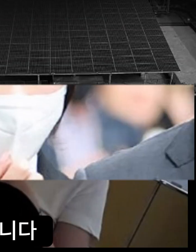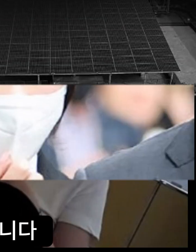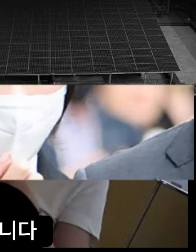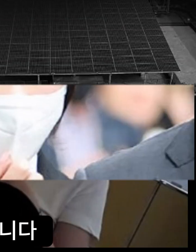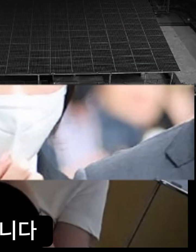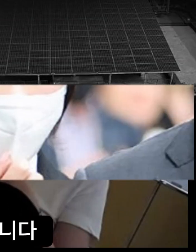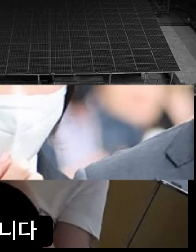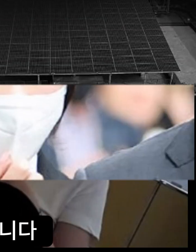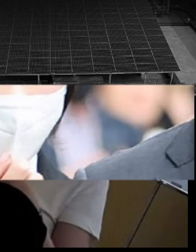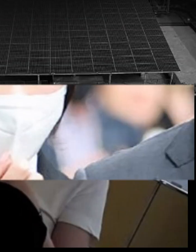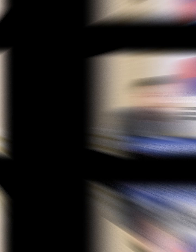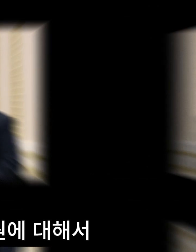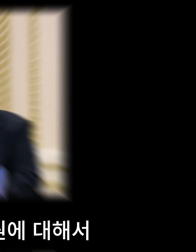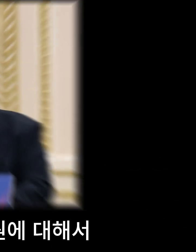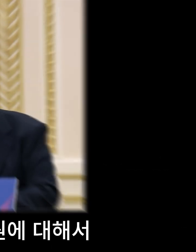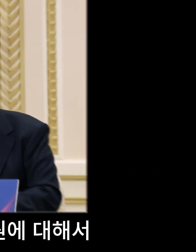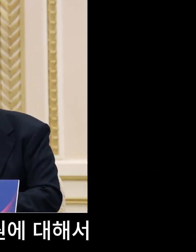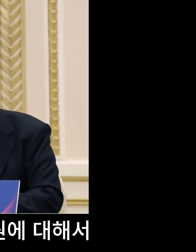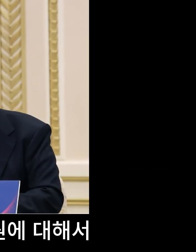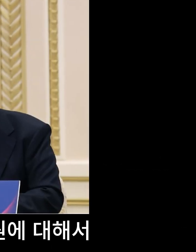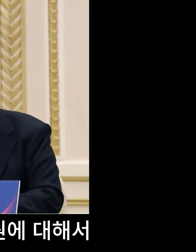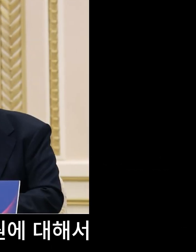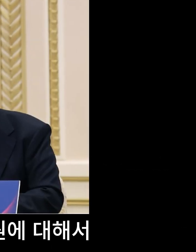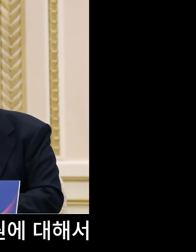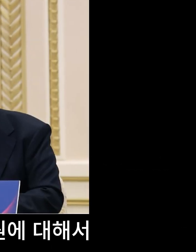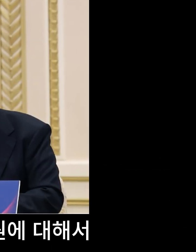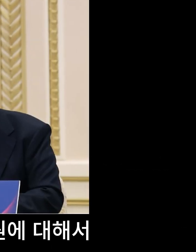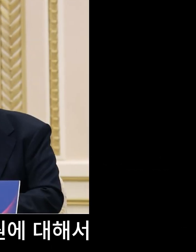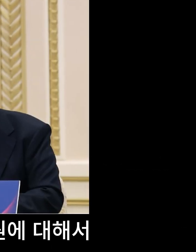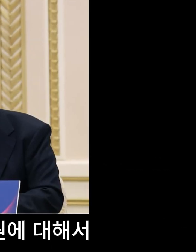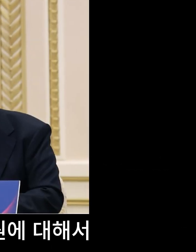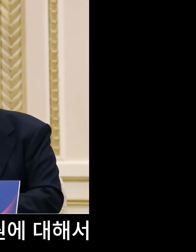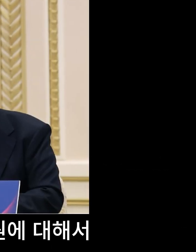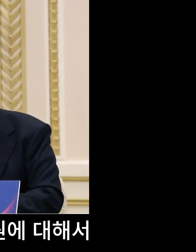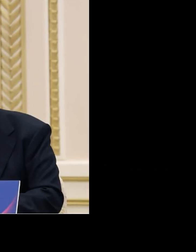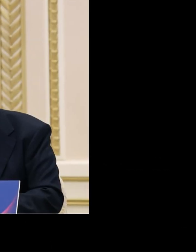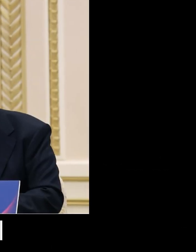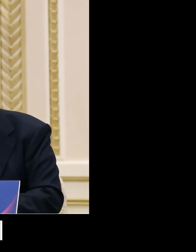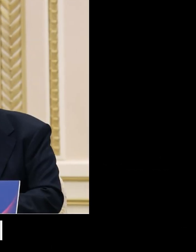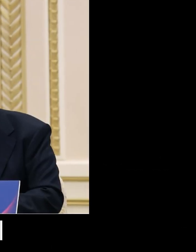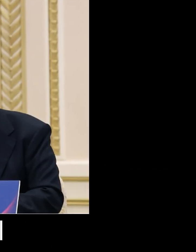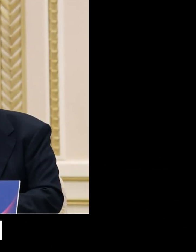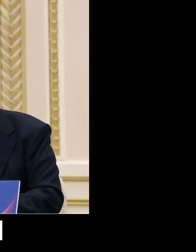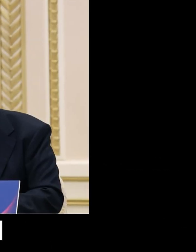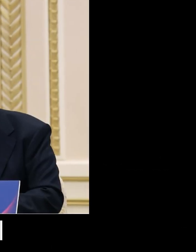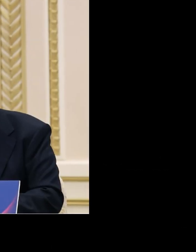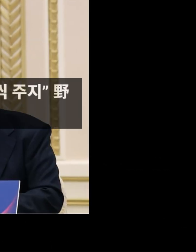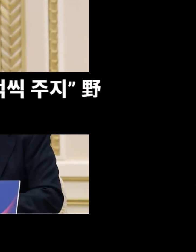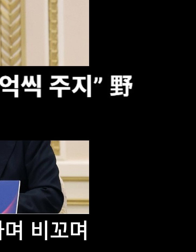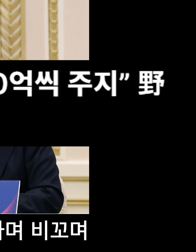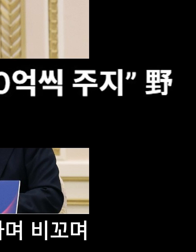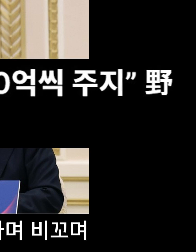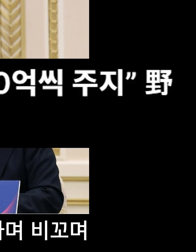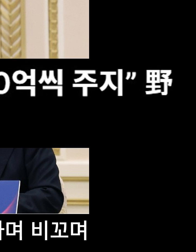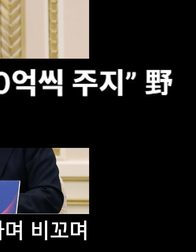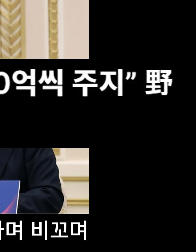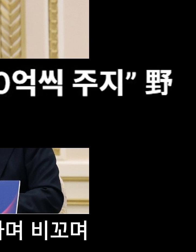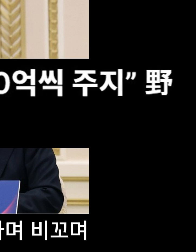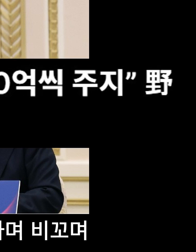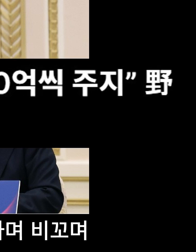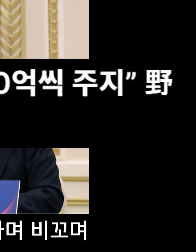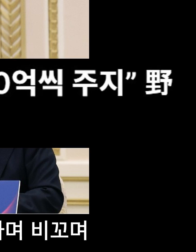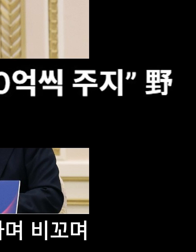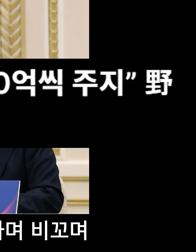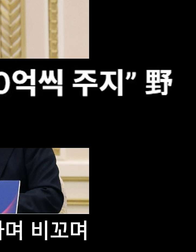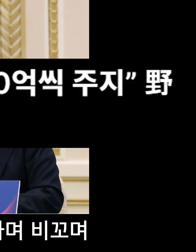하시기 힘드실 수도 있겠습니다. 최근 민생지원금 25만 원에 대해서 윤석열 대통령이 왜